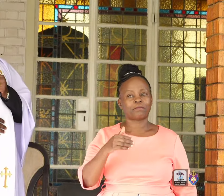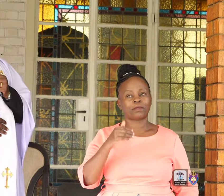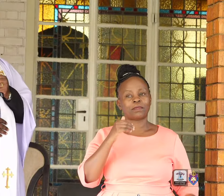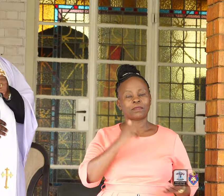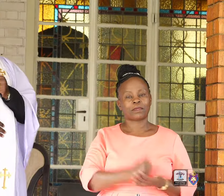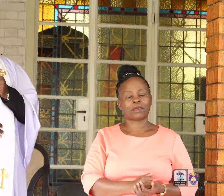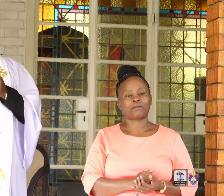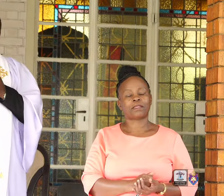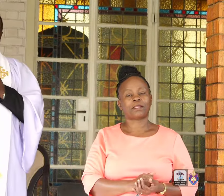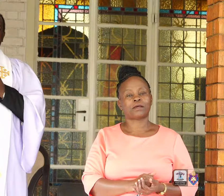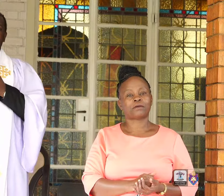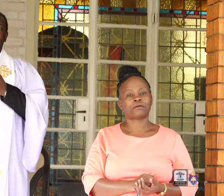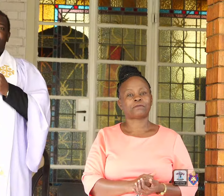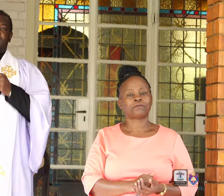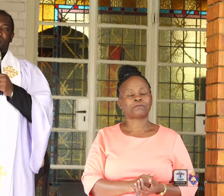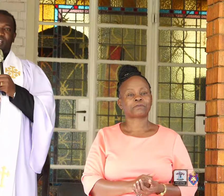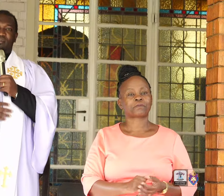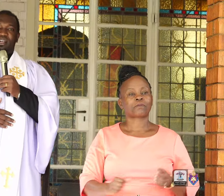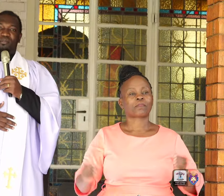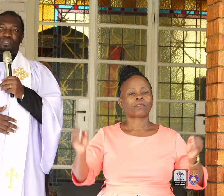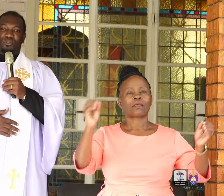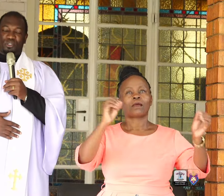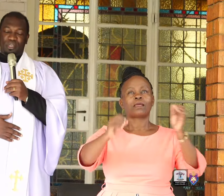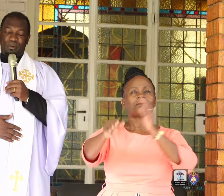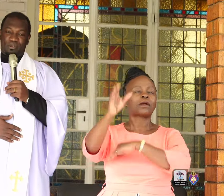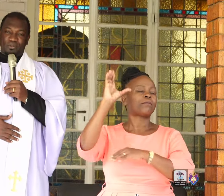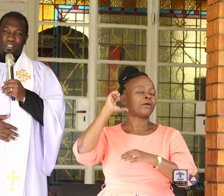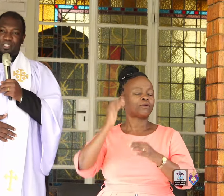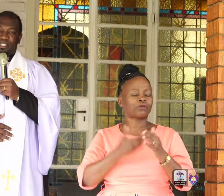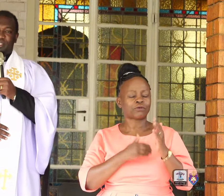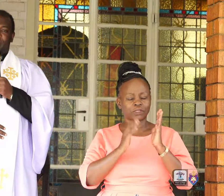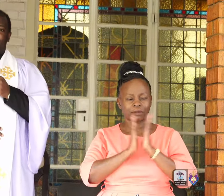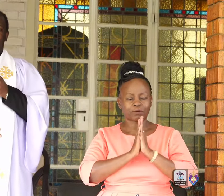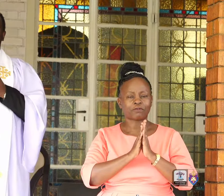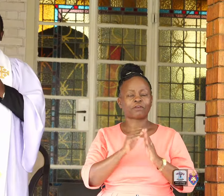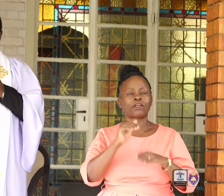n'emirembe. Ayi Mukama, wulira okusaba kwaffe.